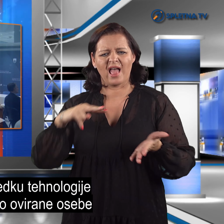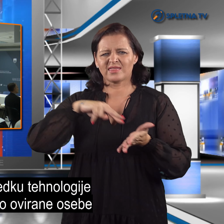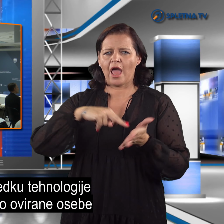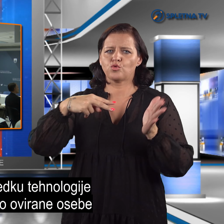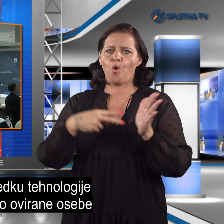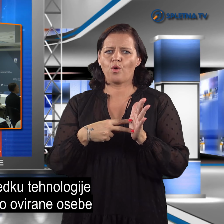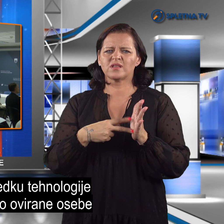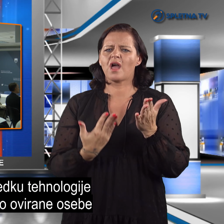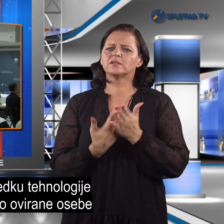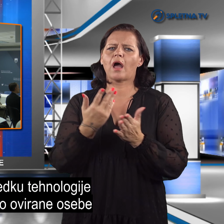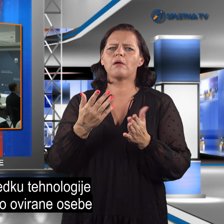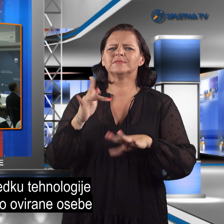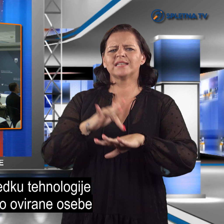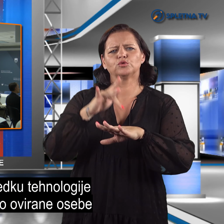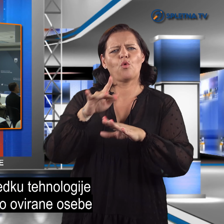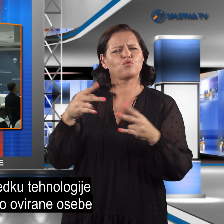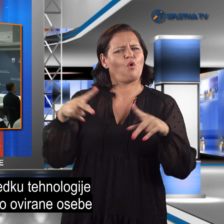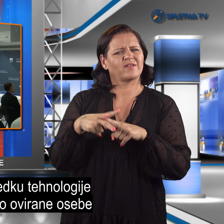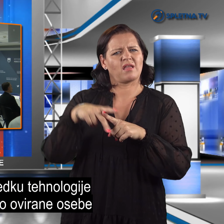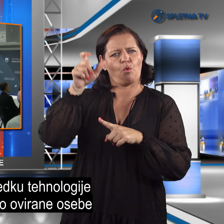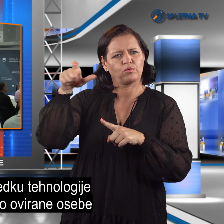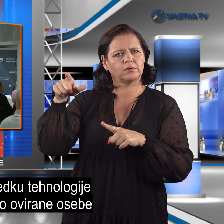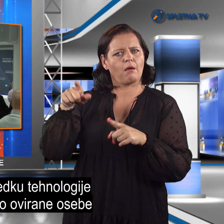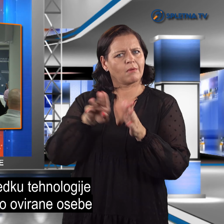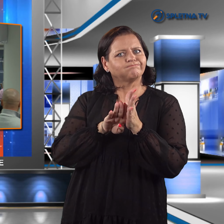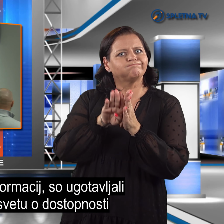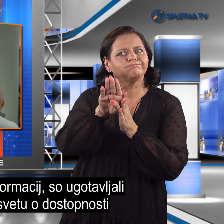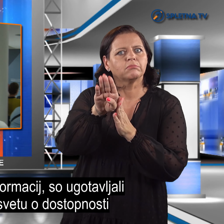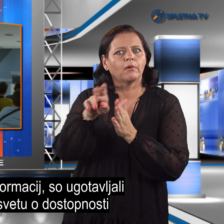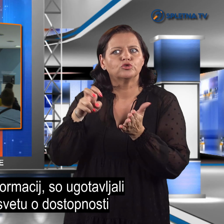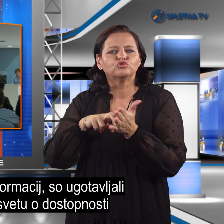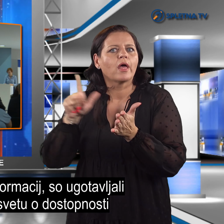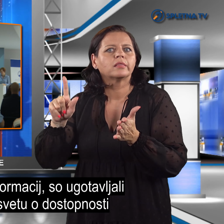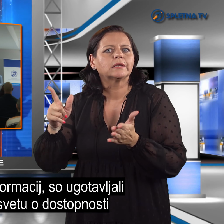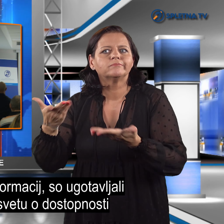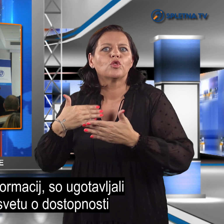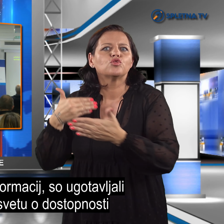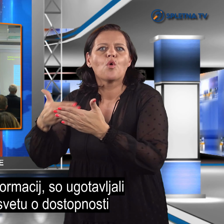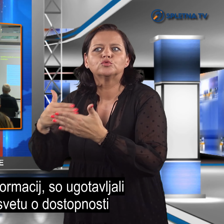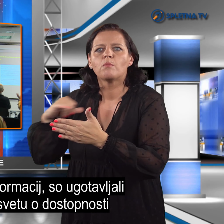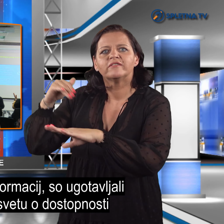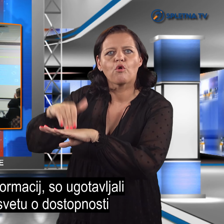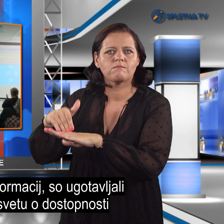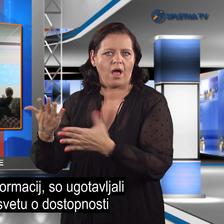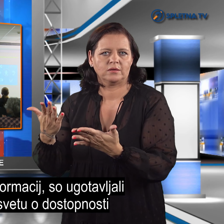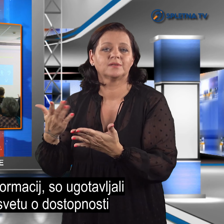Kljub napredku tehnologije za senzorno ovirane osebe ni dostopa do informacij, so ugotavljali številni na posvetu